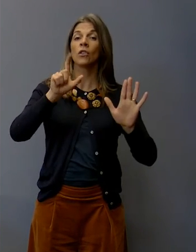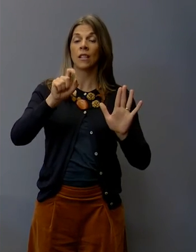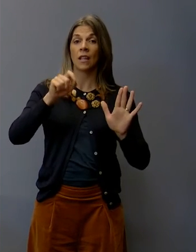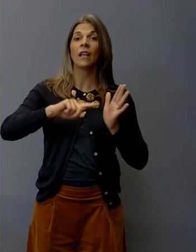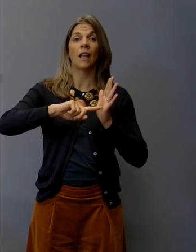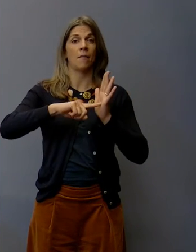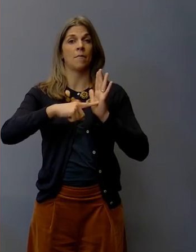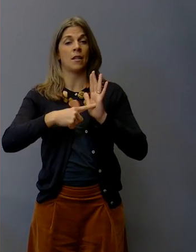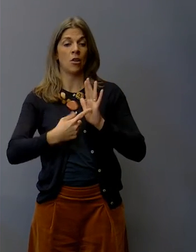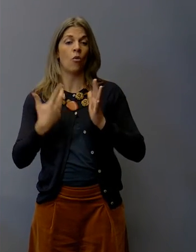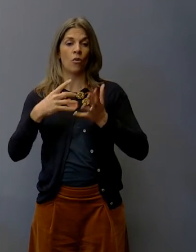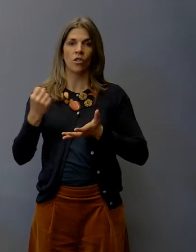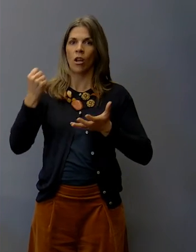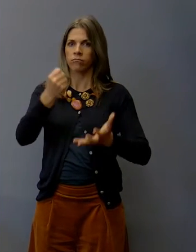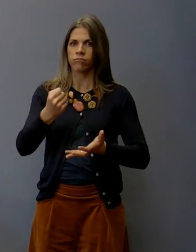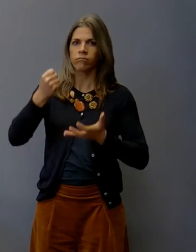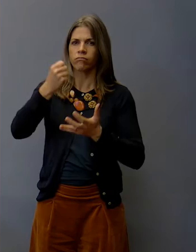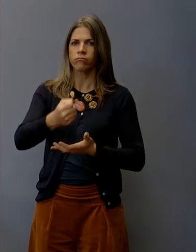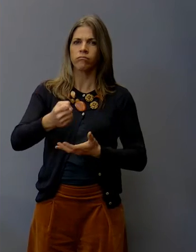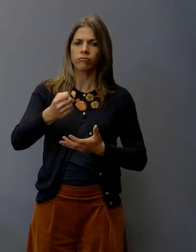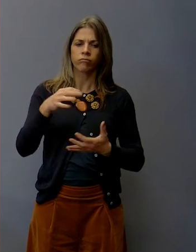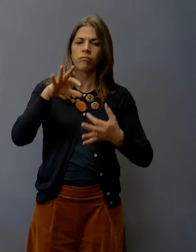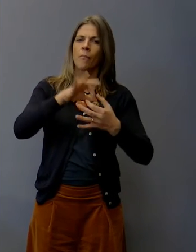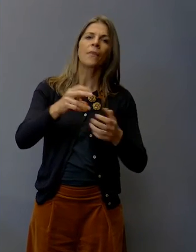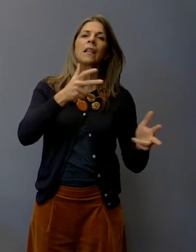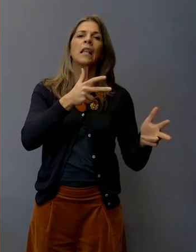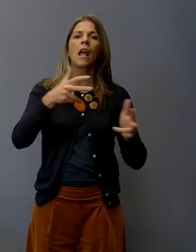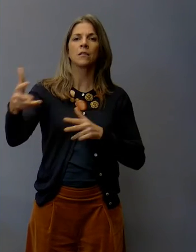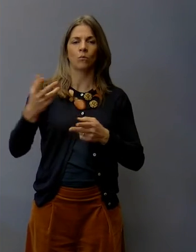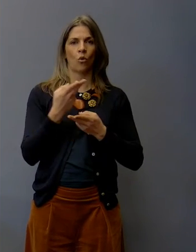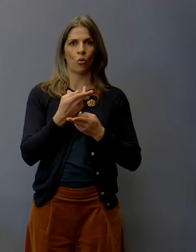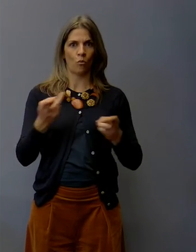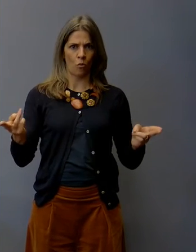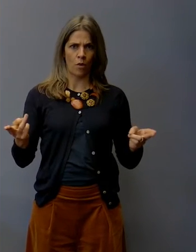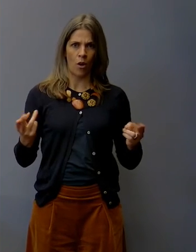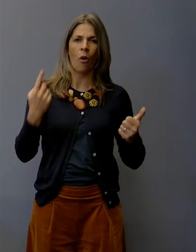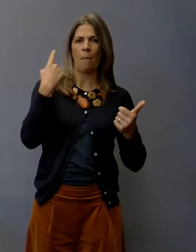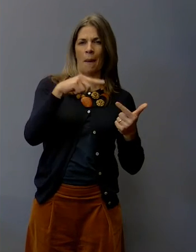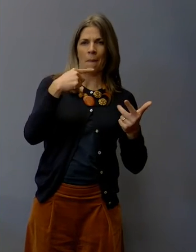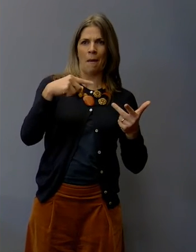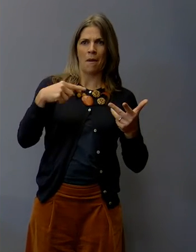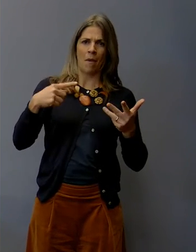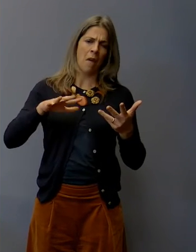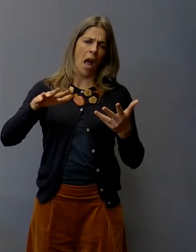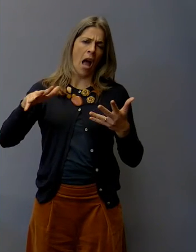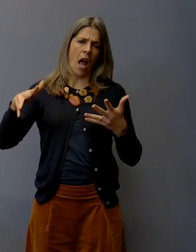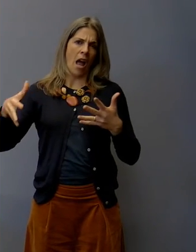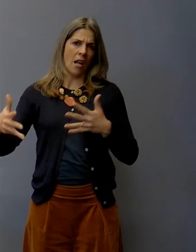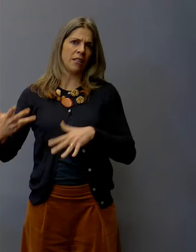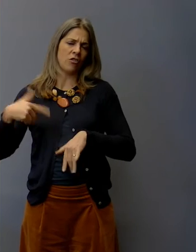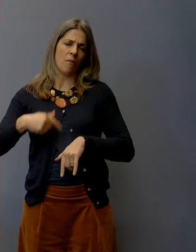trasporto pubblico per questo e per tanti altri motivi per cui non però non voglio dilungarmi